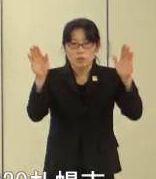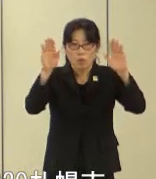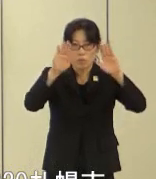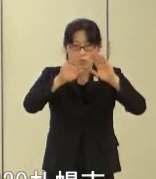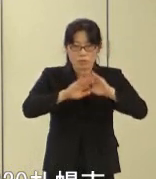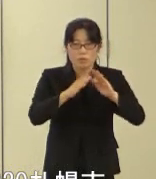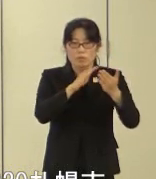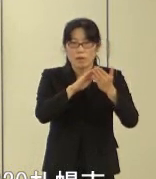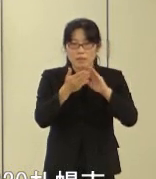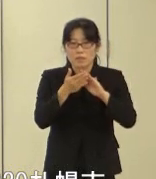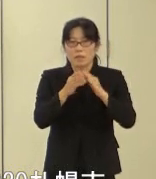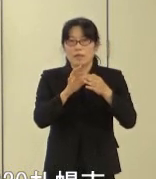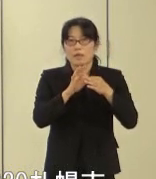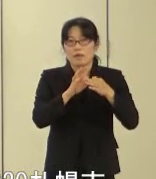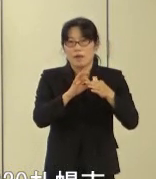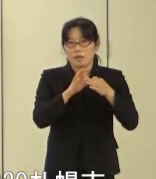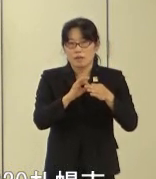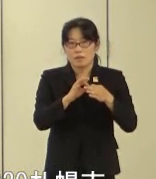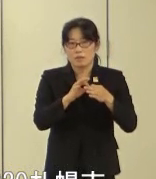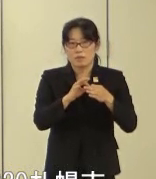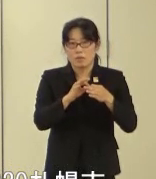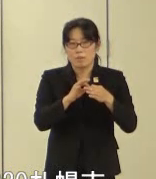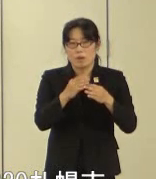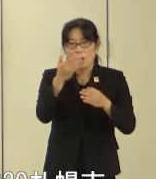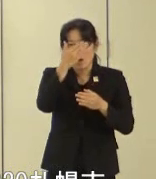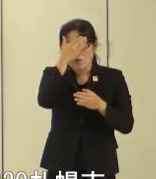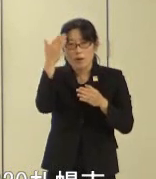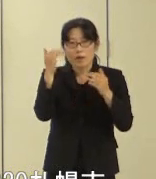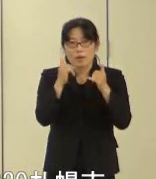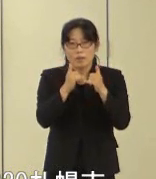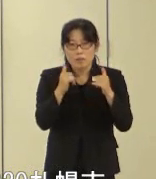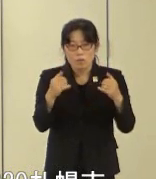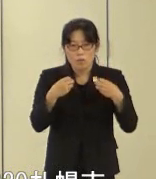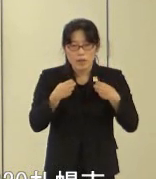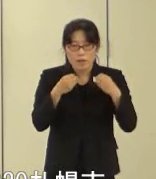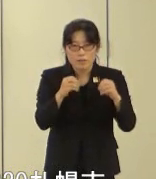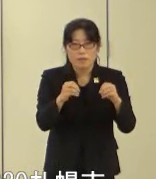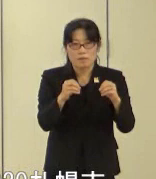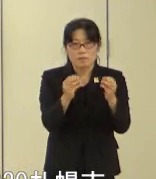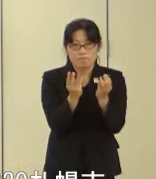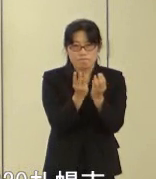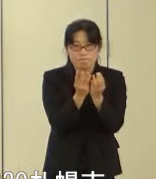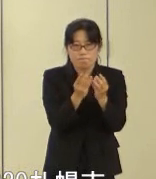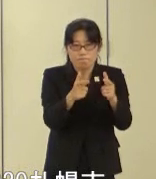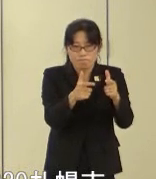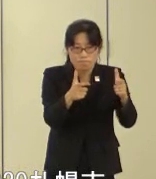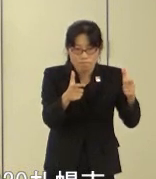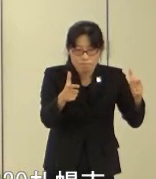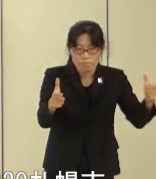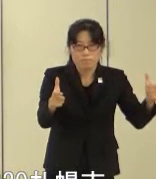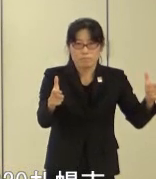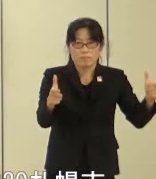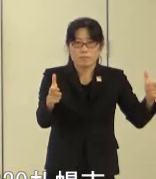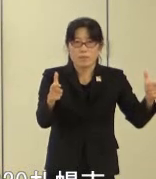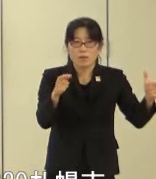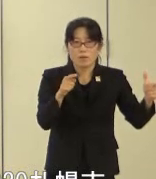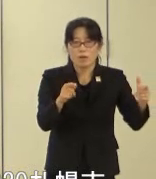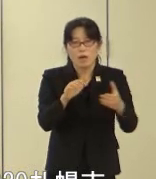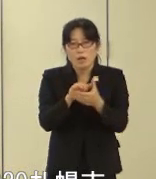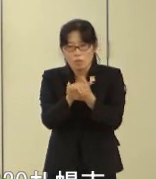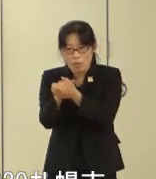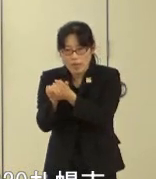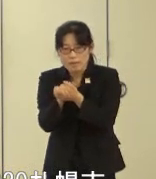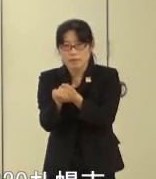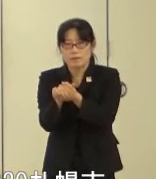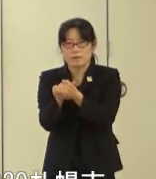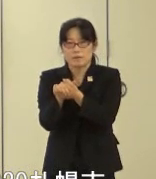の街関連で若い人の感染が拡大をして、そこから友人